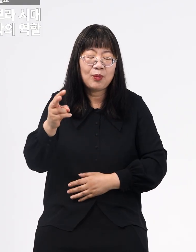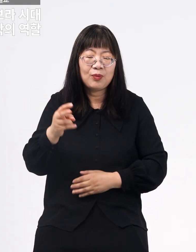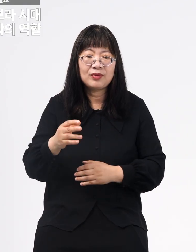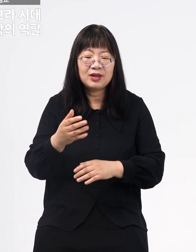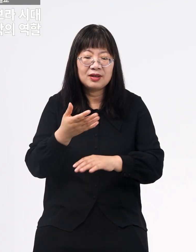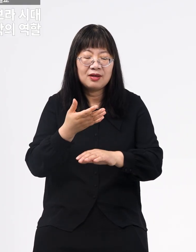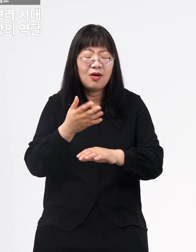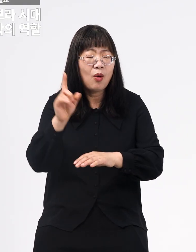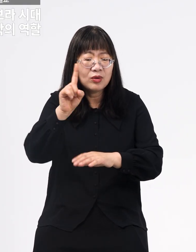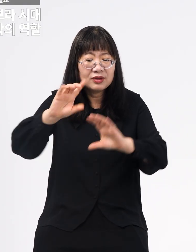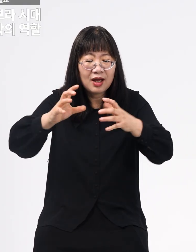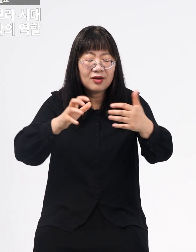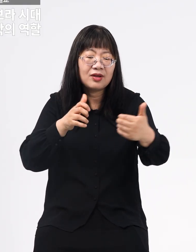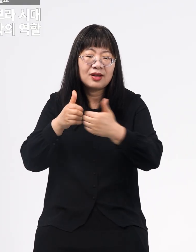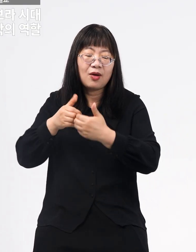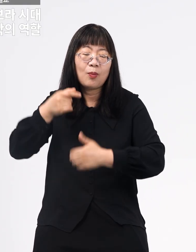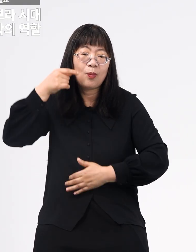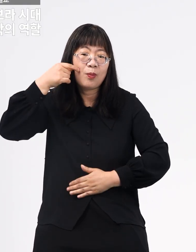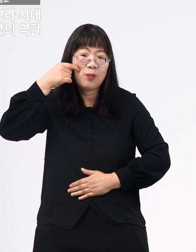나라도 대적할 수 없는